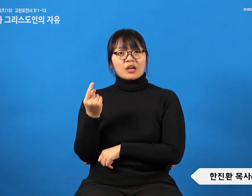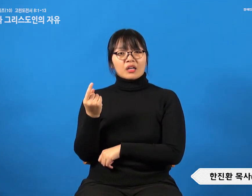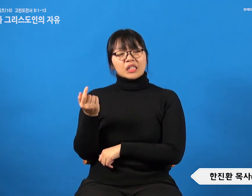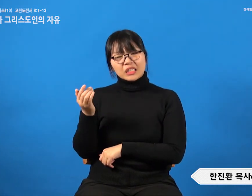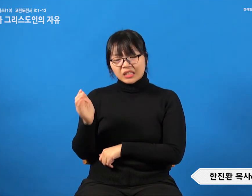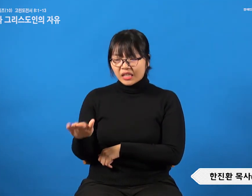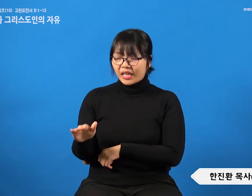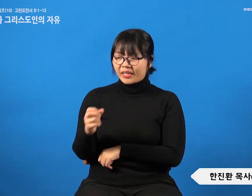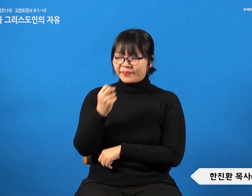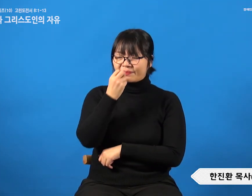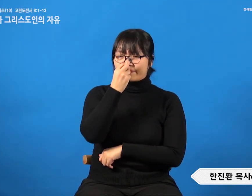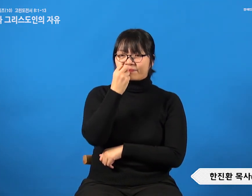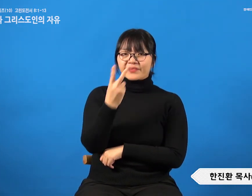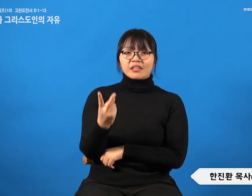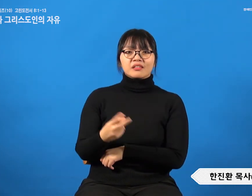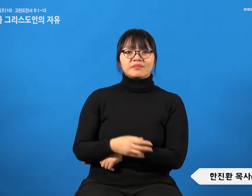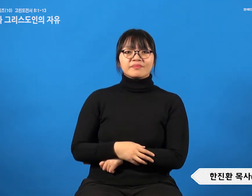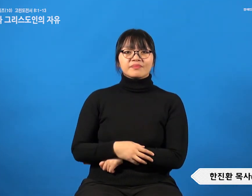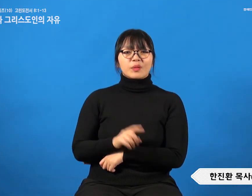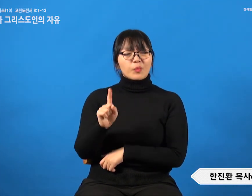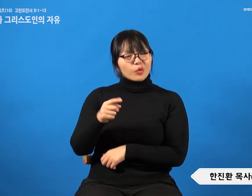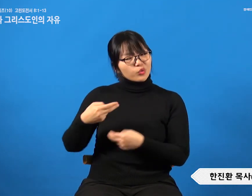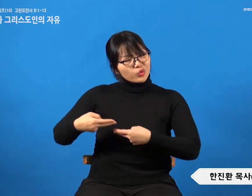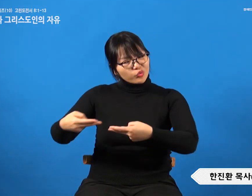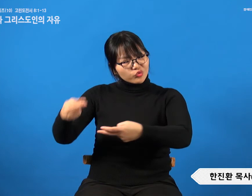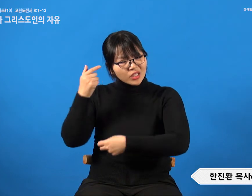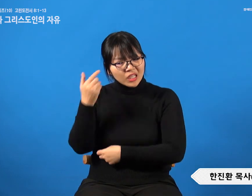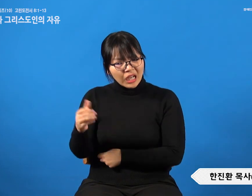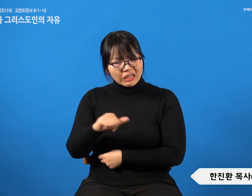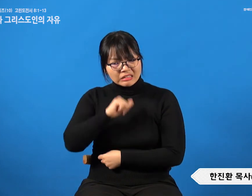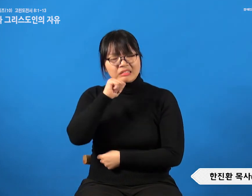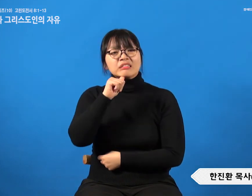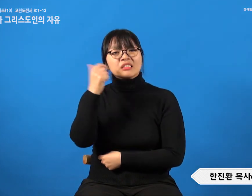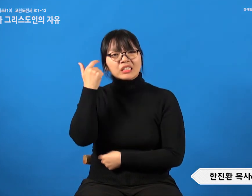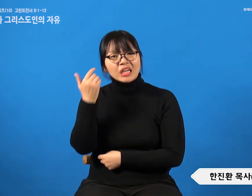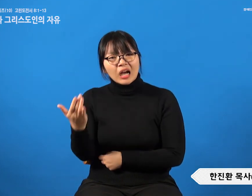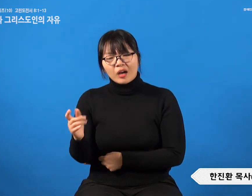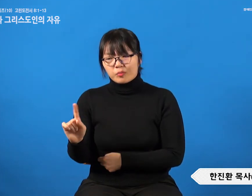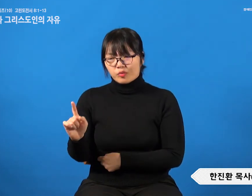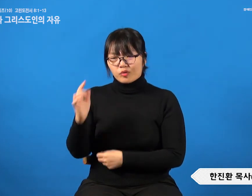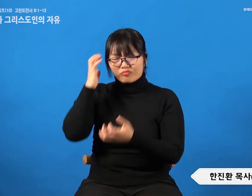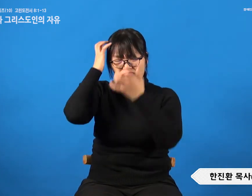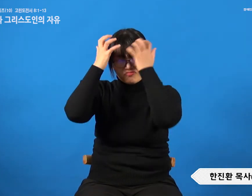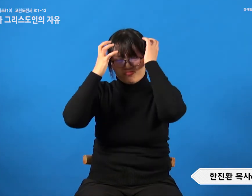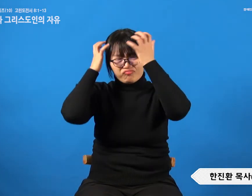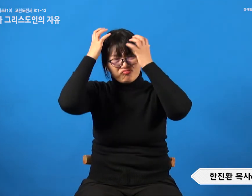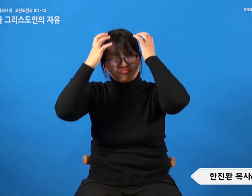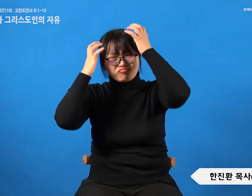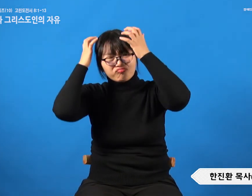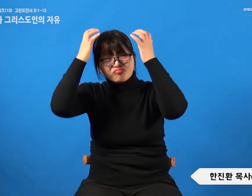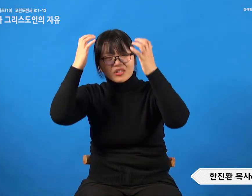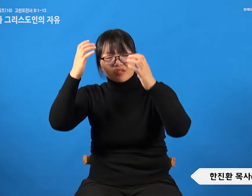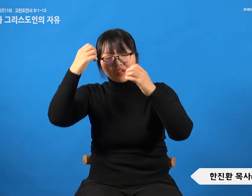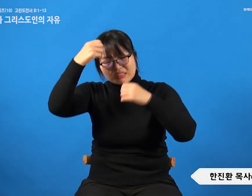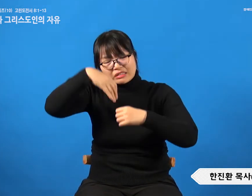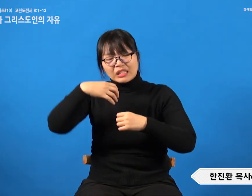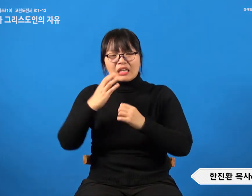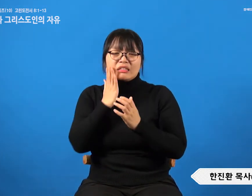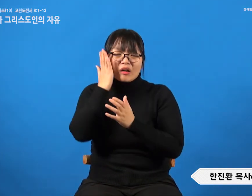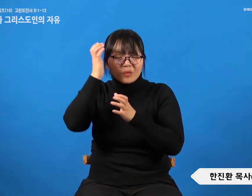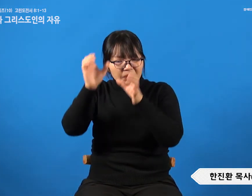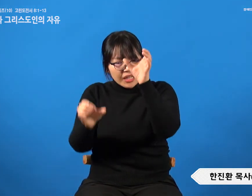그런데 이 노숙자인지 히피족인지 머리는 다 흥크러져 있고 청바지